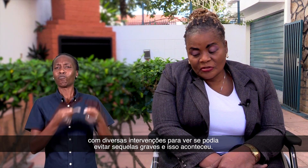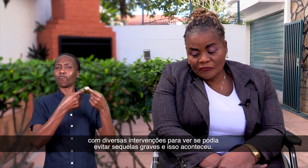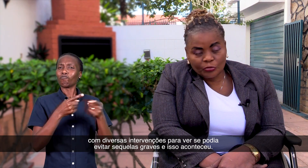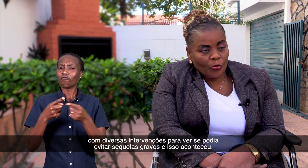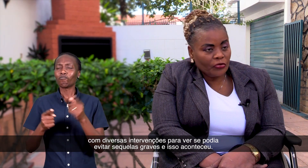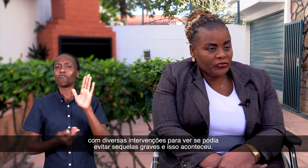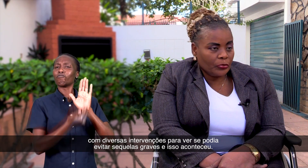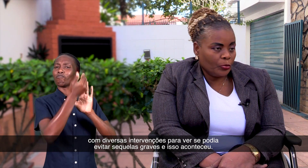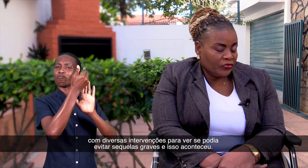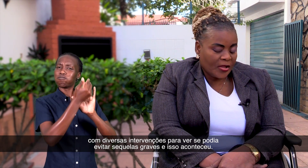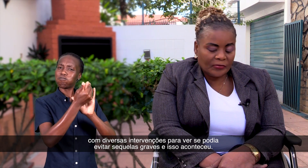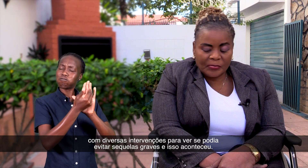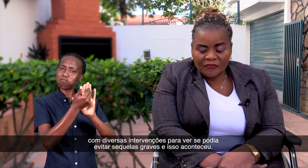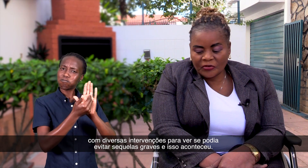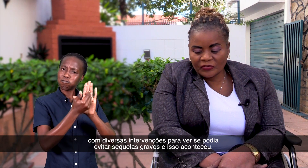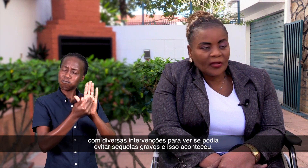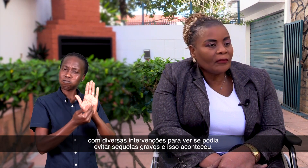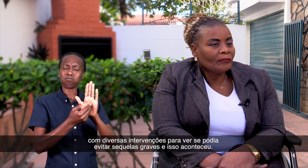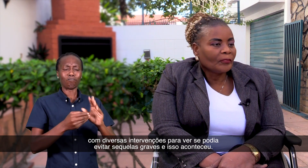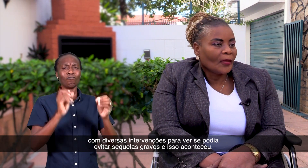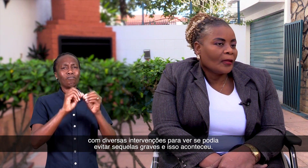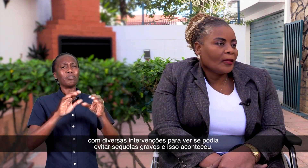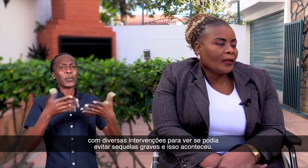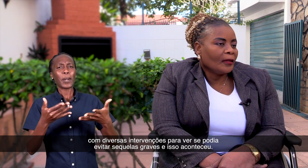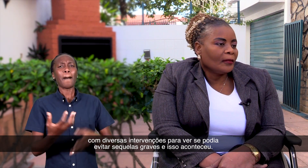diversas intervenções cirúrgicas para ver se